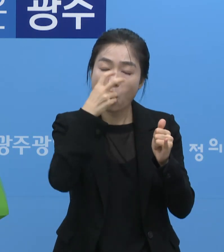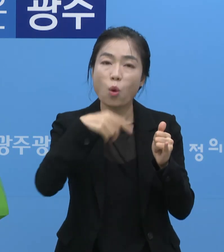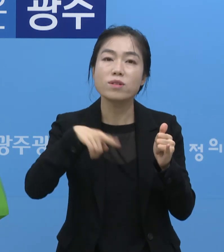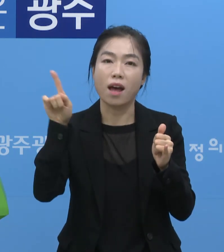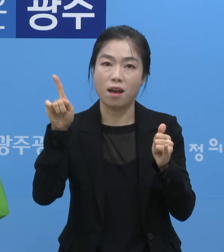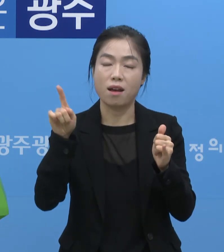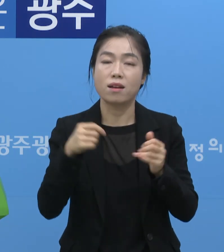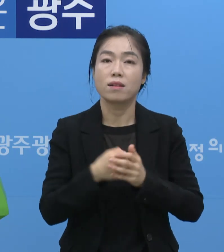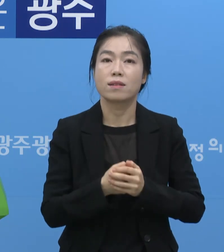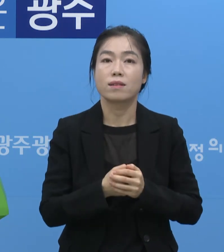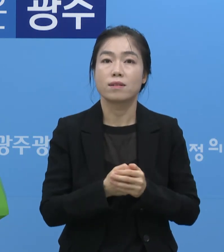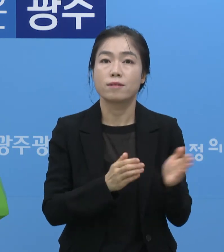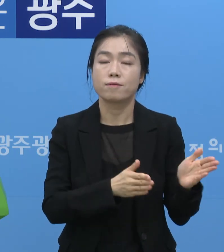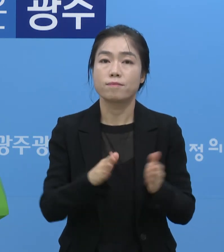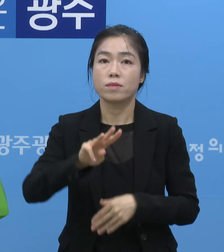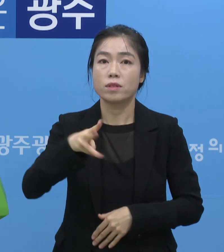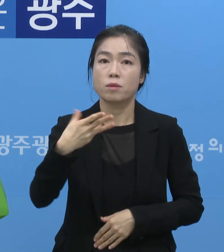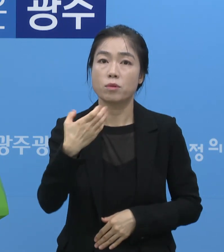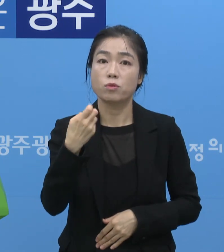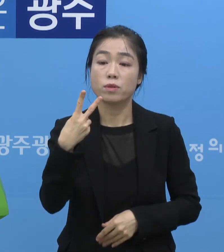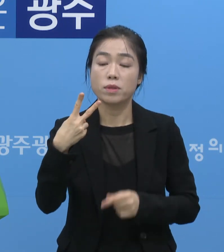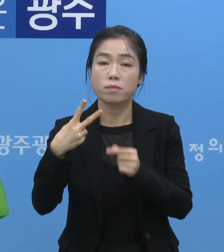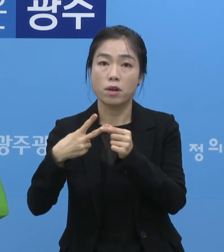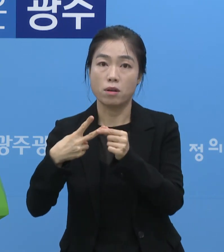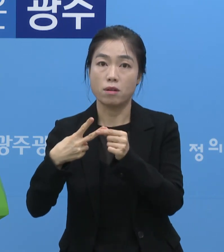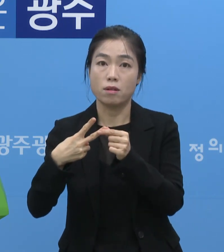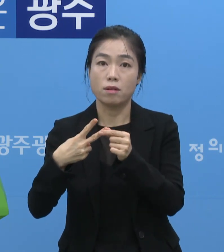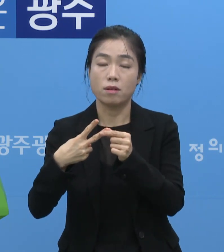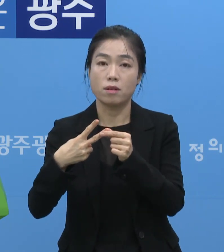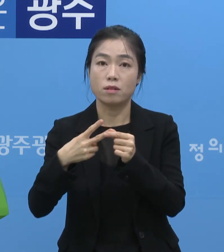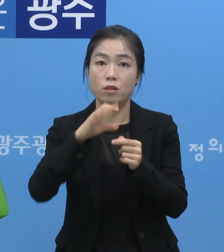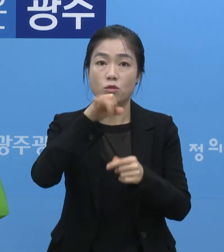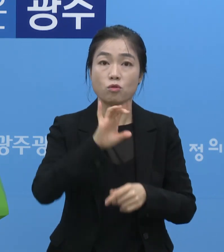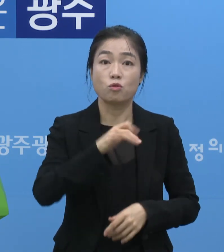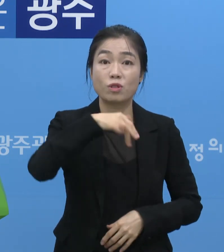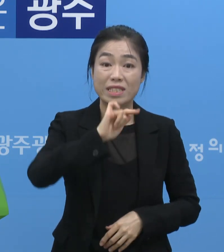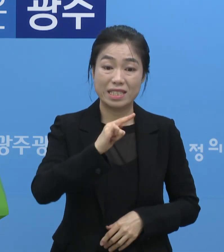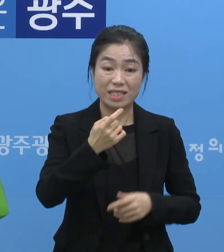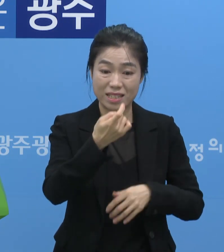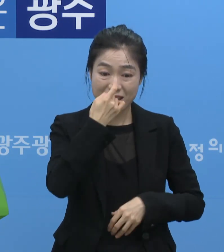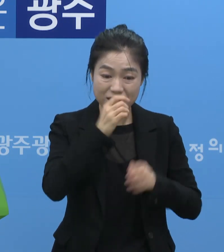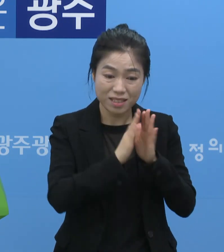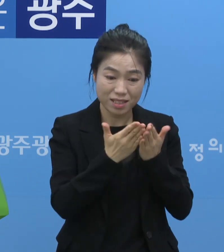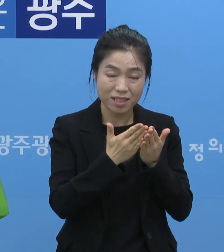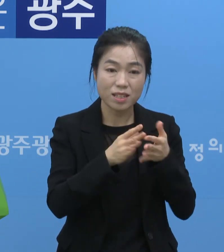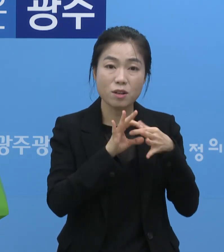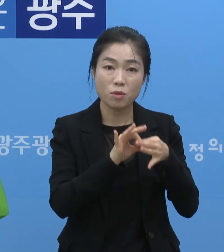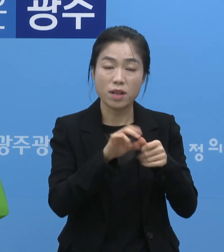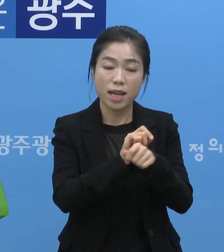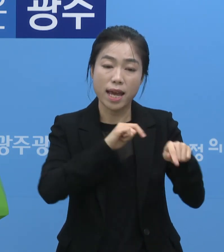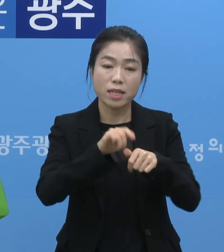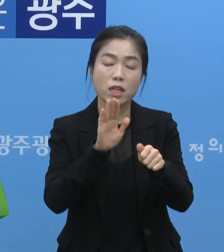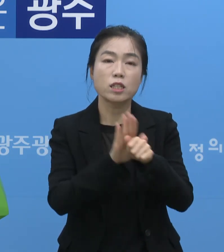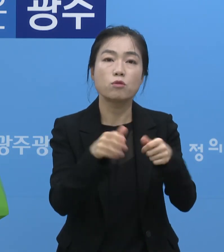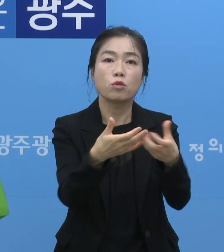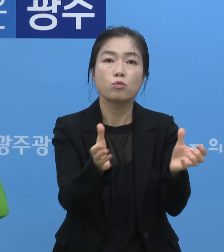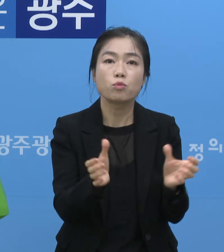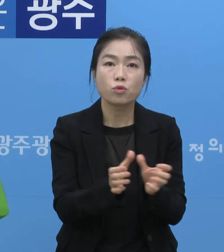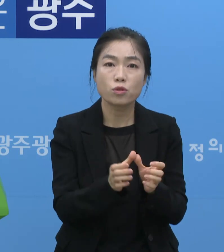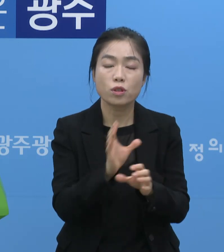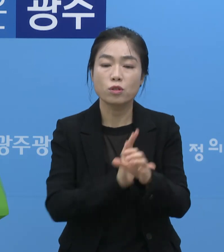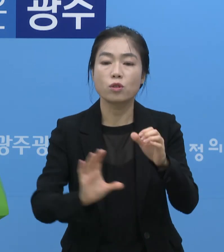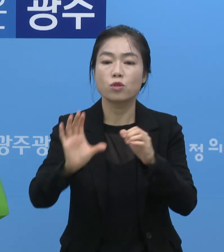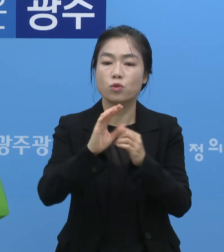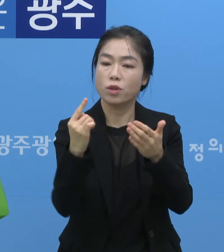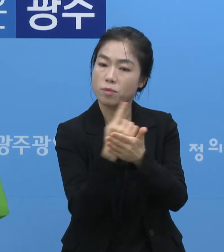요양보호사입니다. 그다음에 392번은 그 웅진 싱크비 학습지 관련해서 행정지원부서에 더